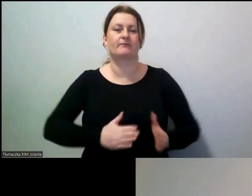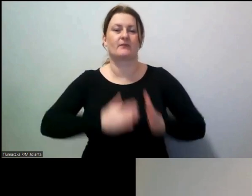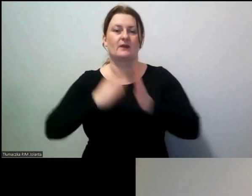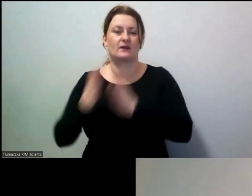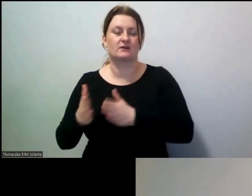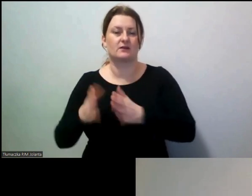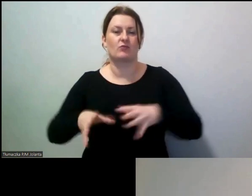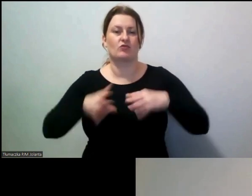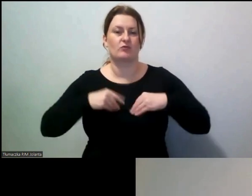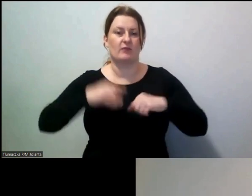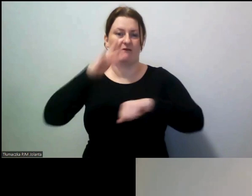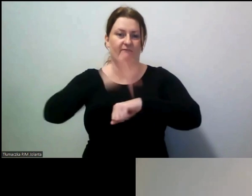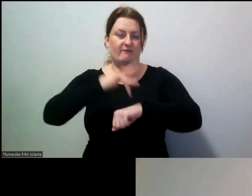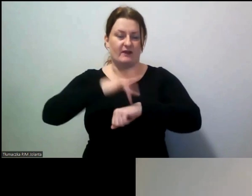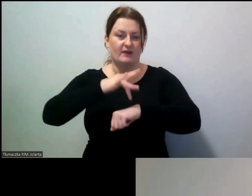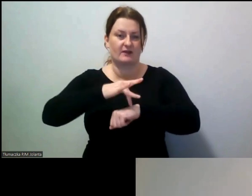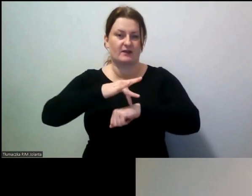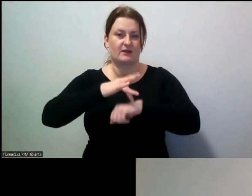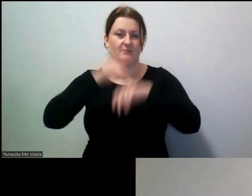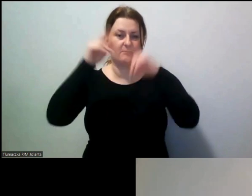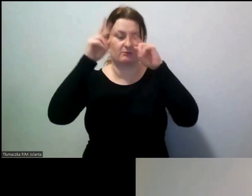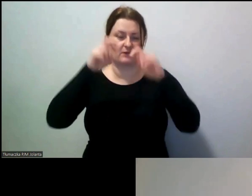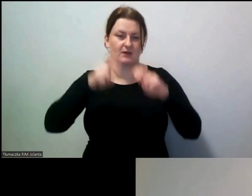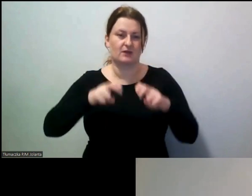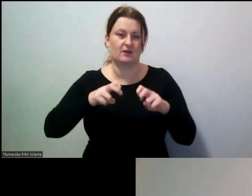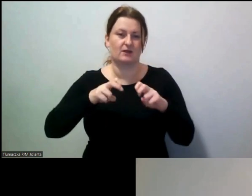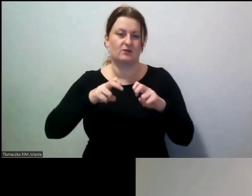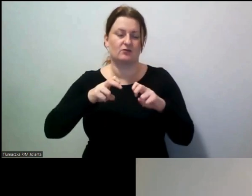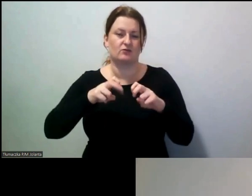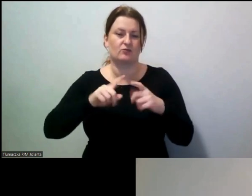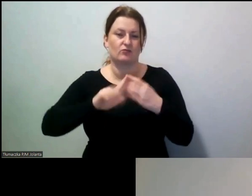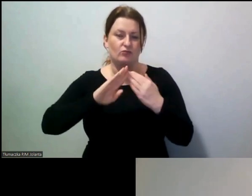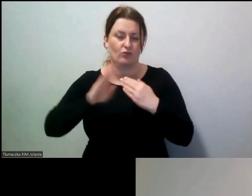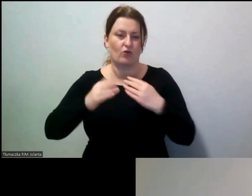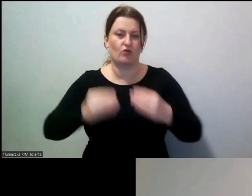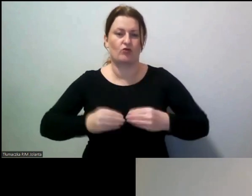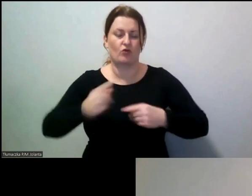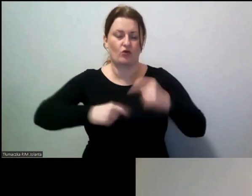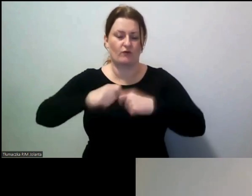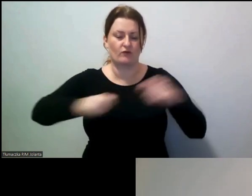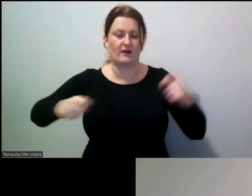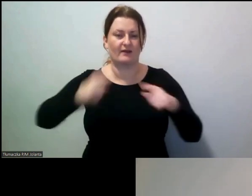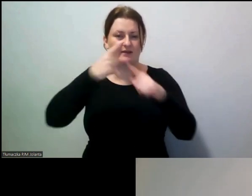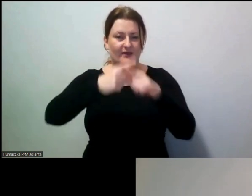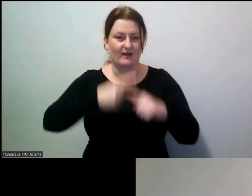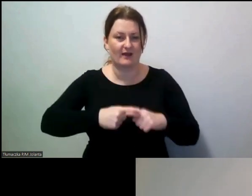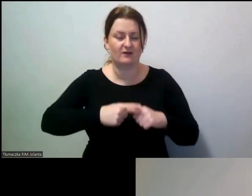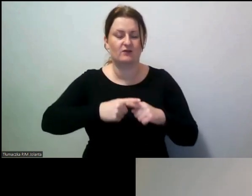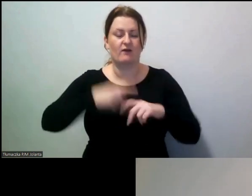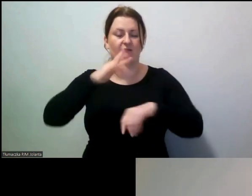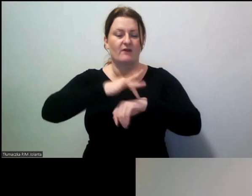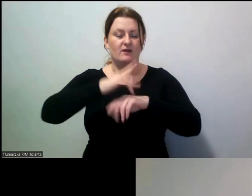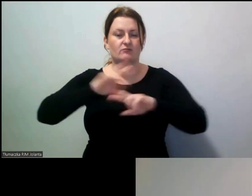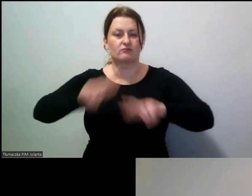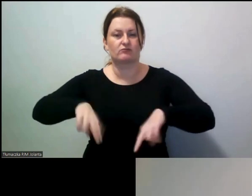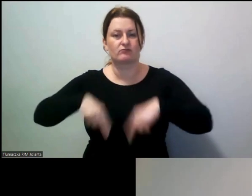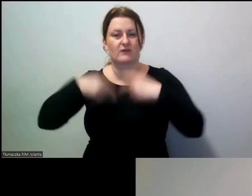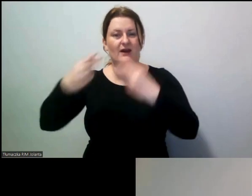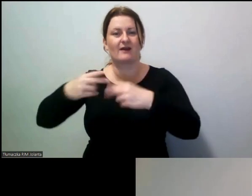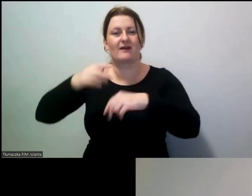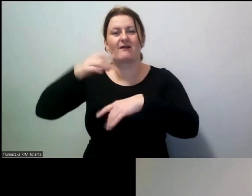uzyskane wyniki przez tych uczniów w badaniu, po rozwiązaniu tego testu zostały przekazane